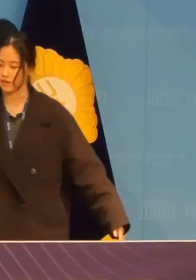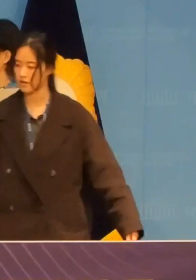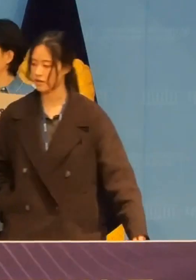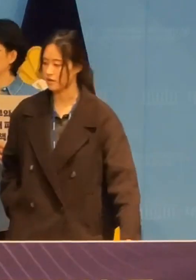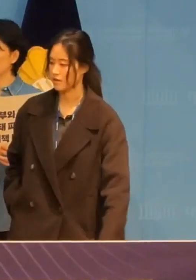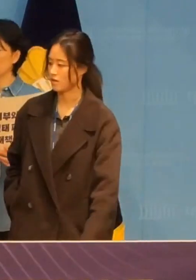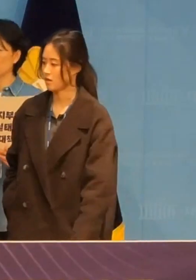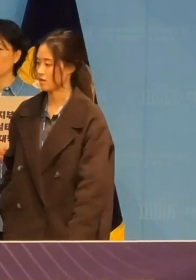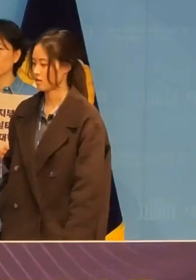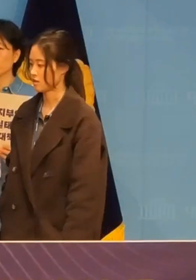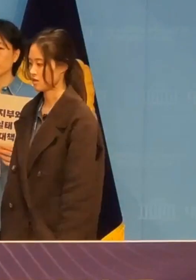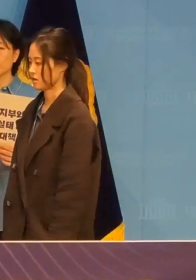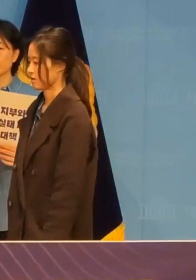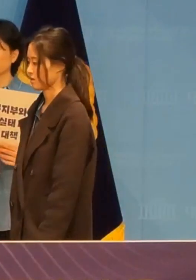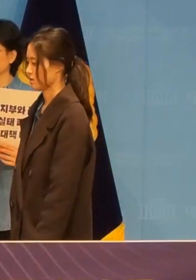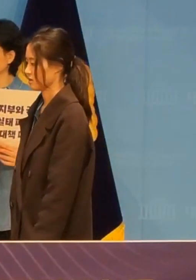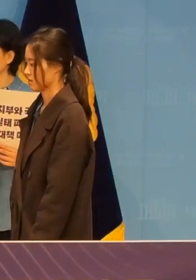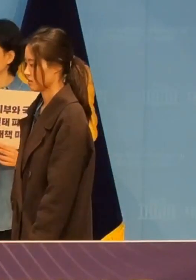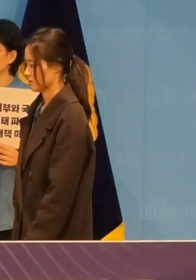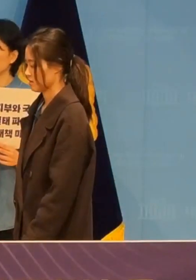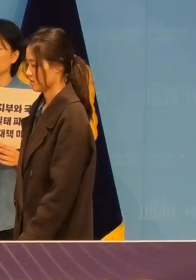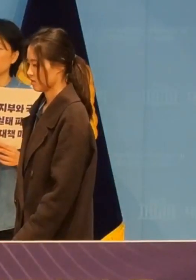네, 알겠습니다.